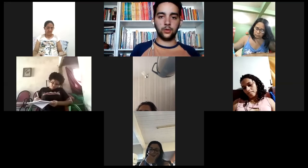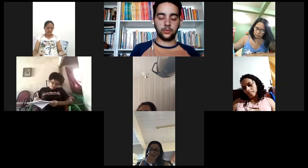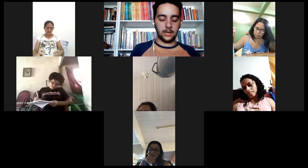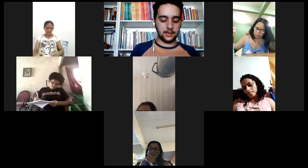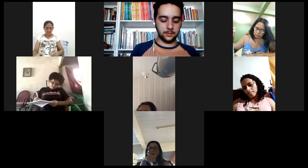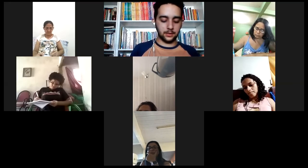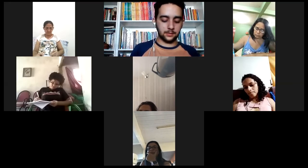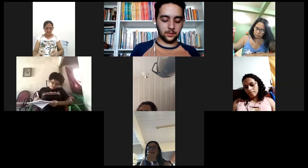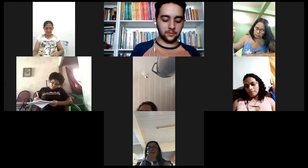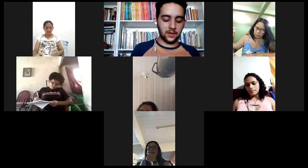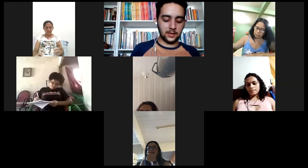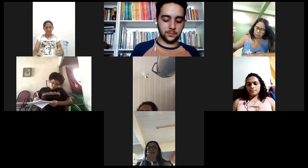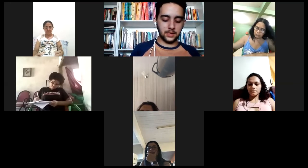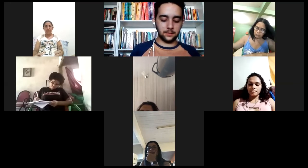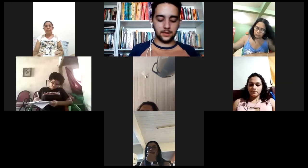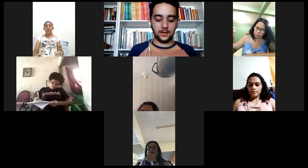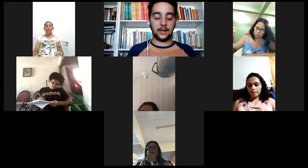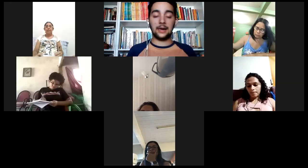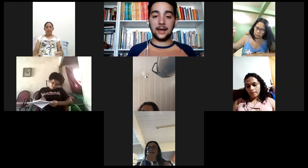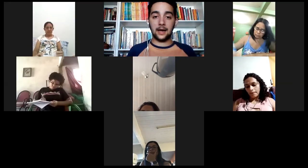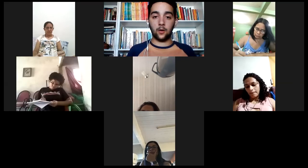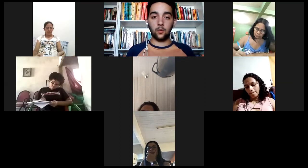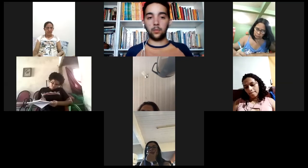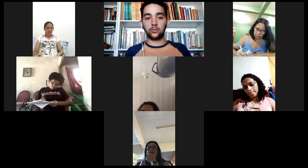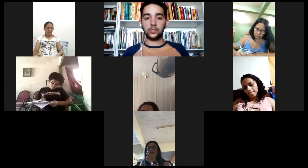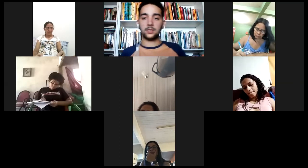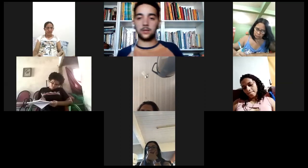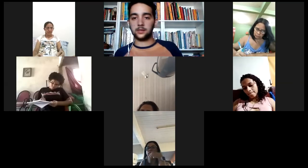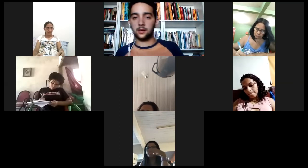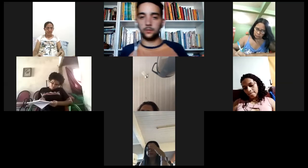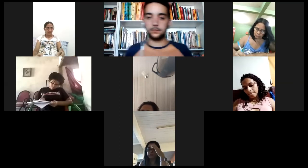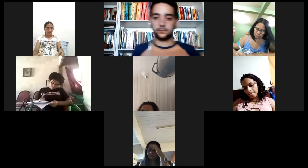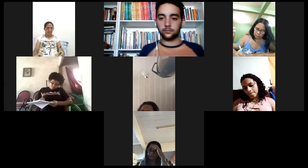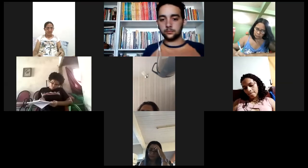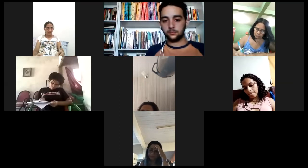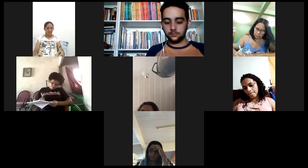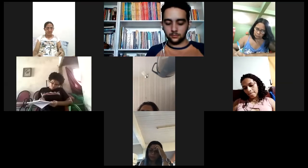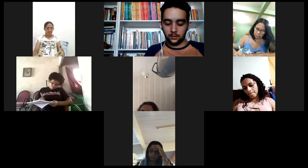Eu estudar Libras. Fala de B. Legal, ponto de exclamação.